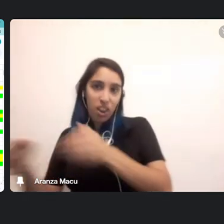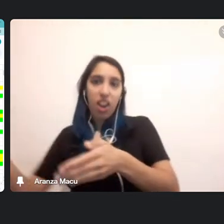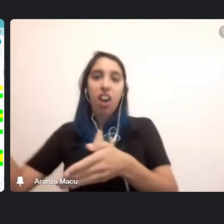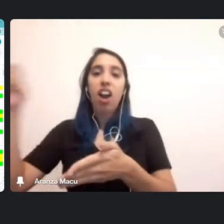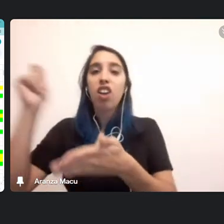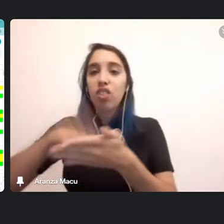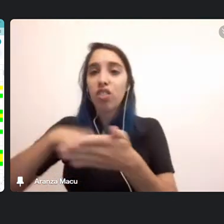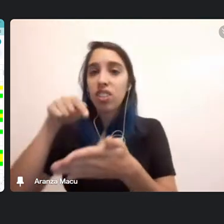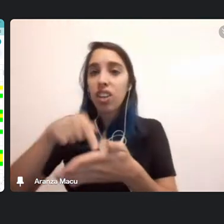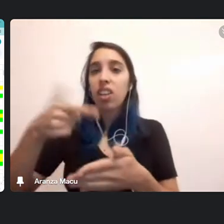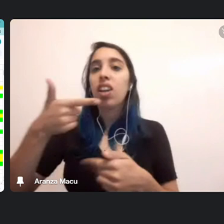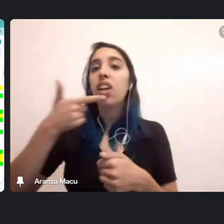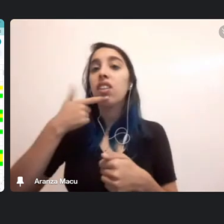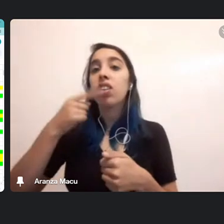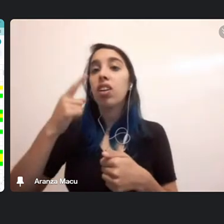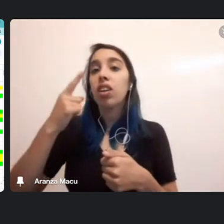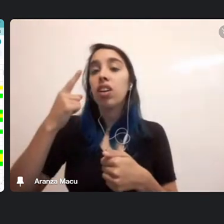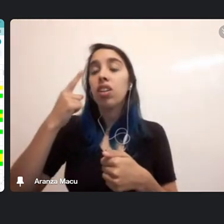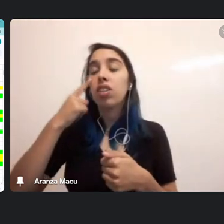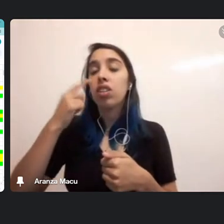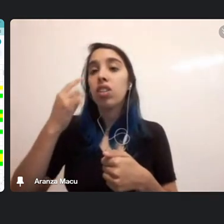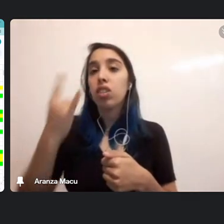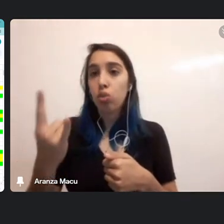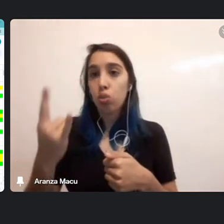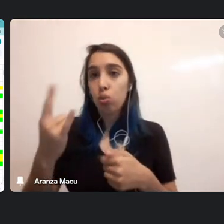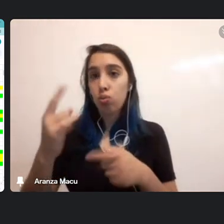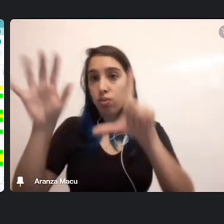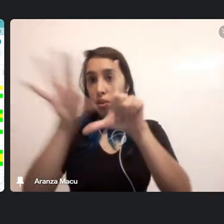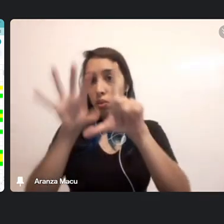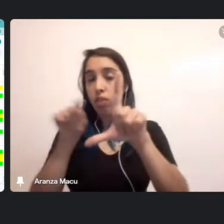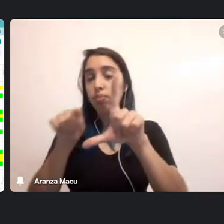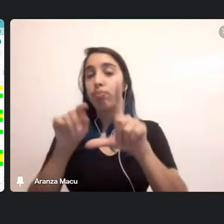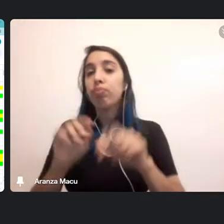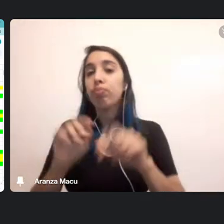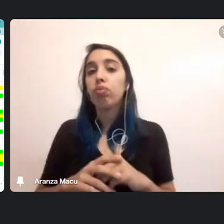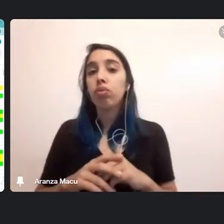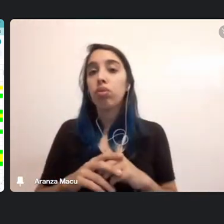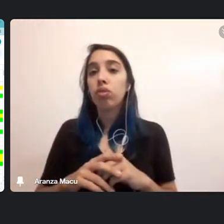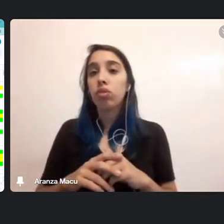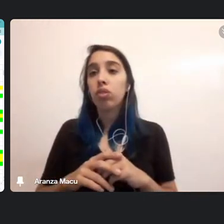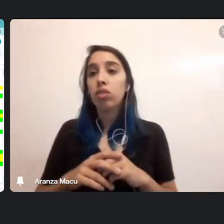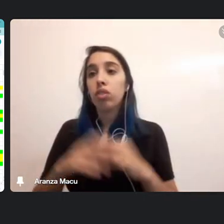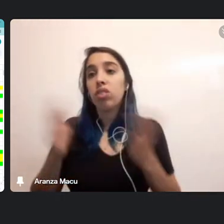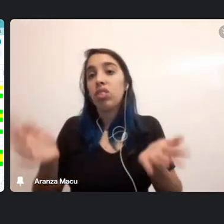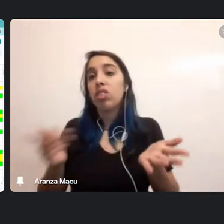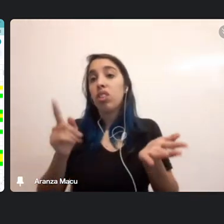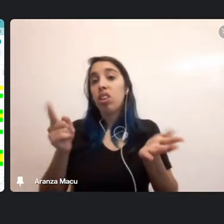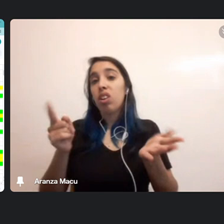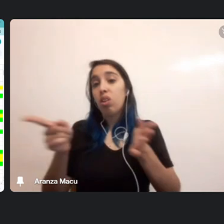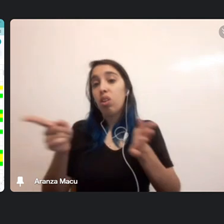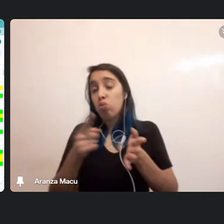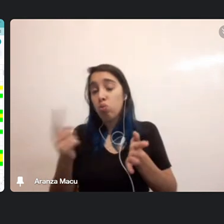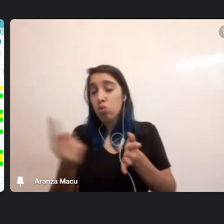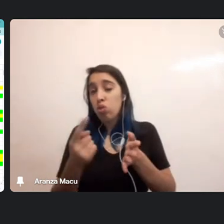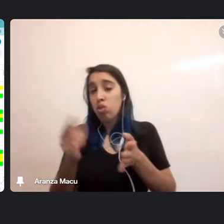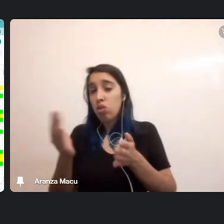Y la otra era de la gente que tengo ausente, si ustedes saben de alguien o alguien que está anotado en esta lista,